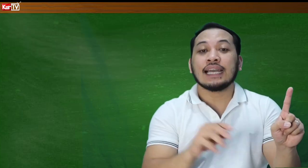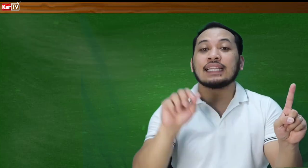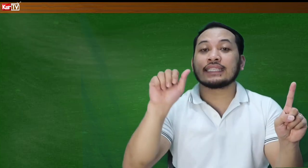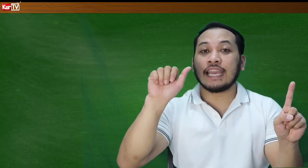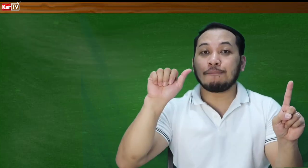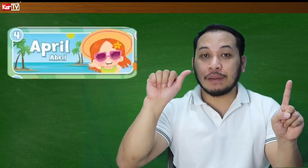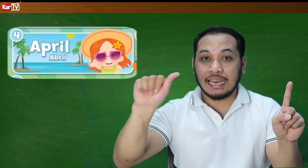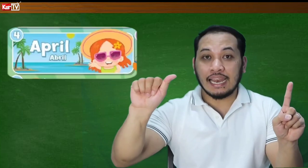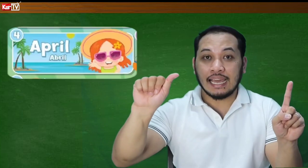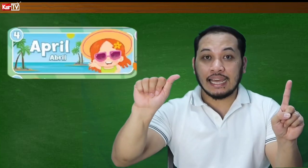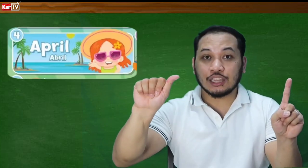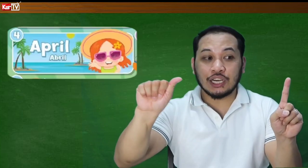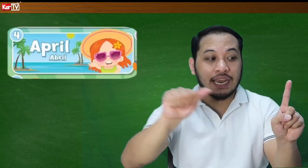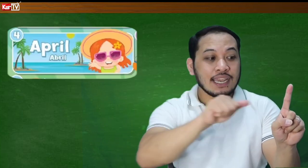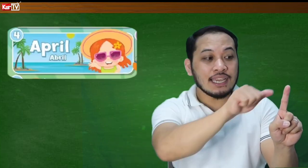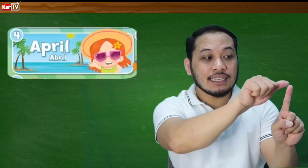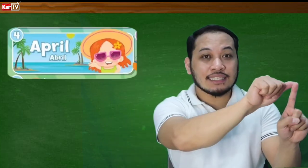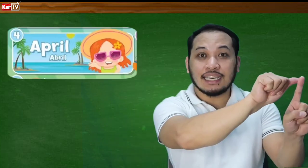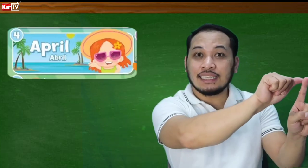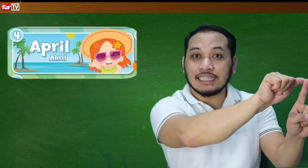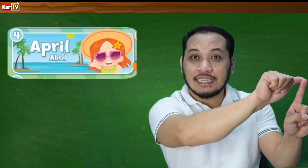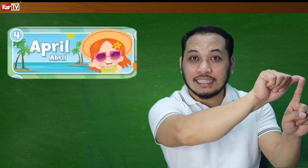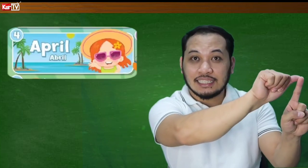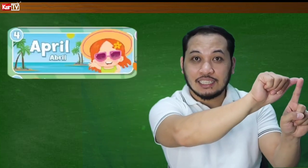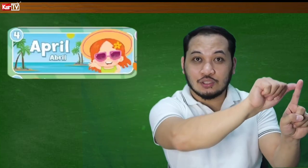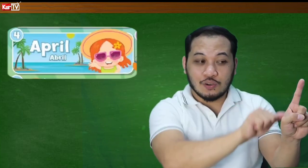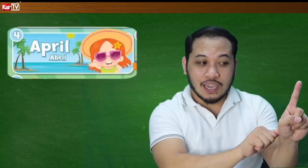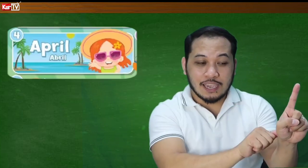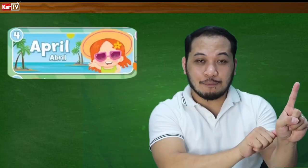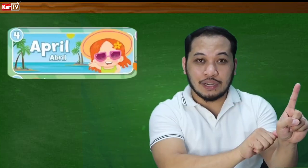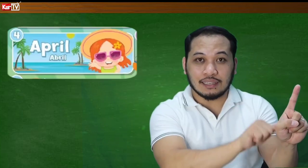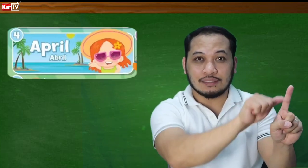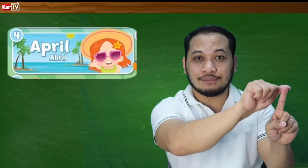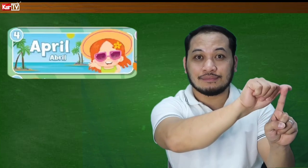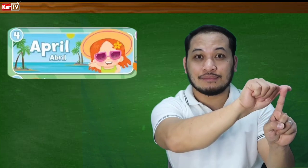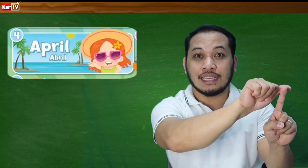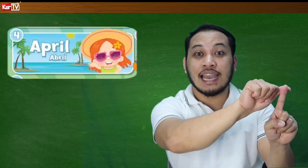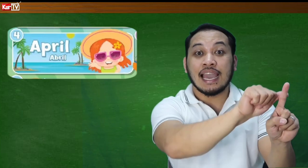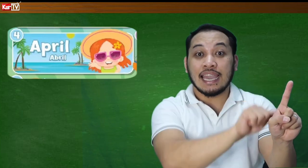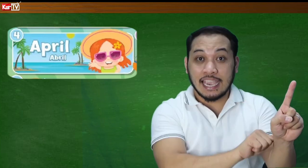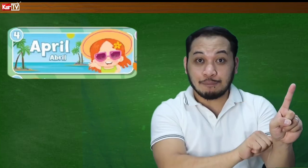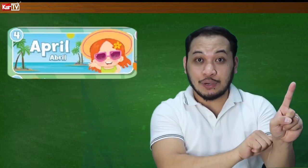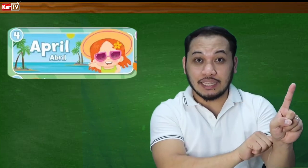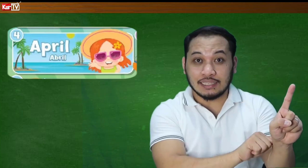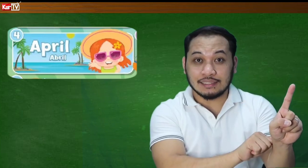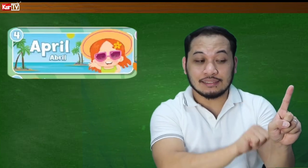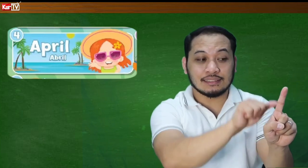Tapos April. Letter A. Slide lang din natin dito. April. April.